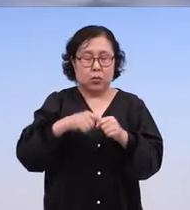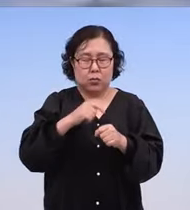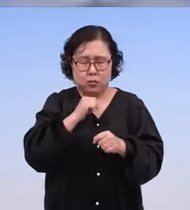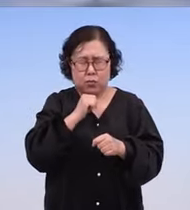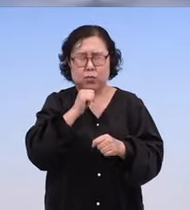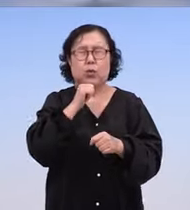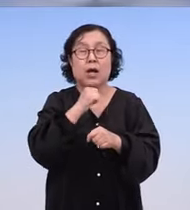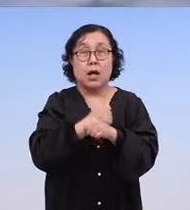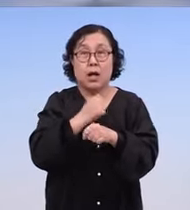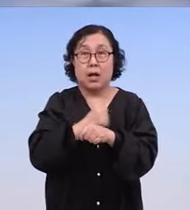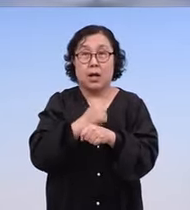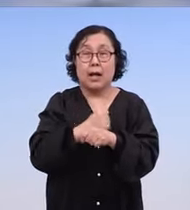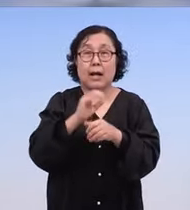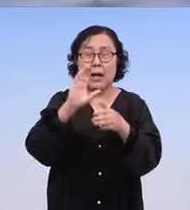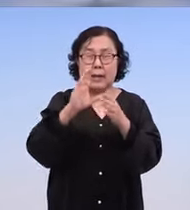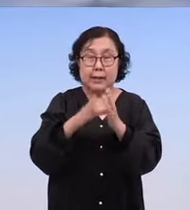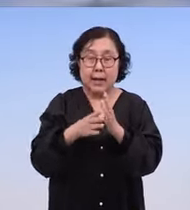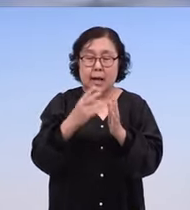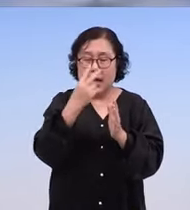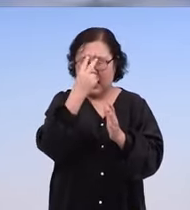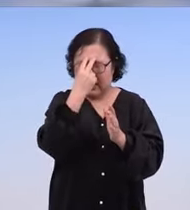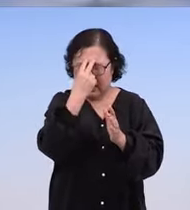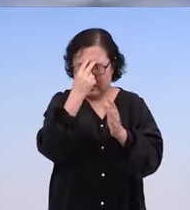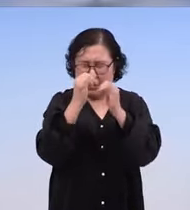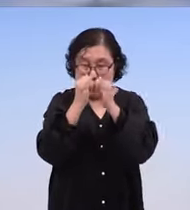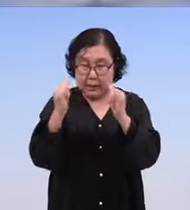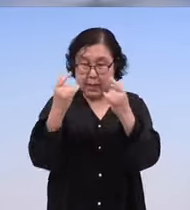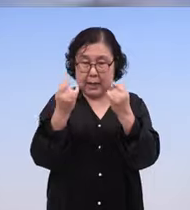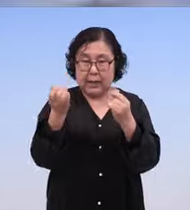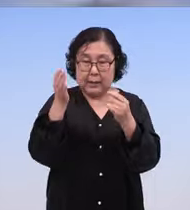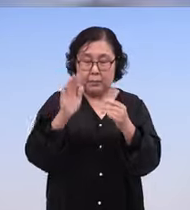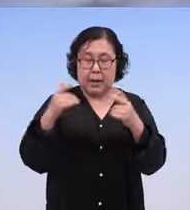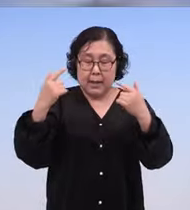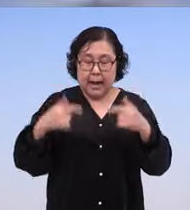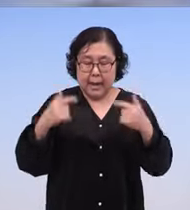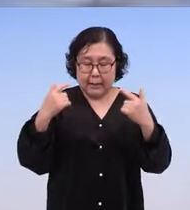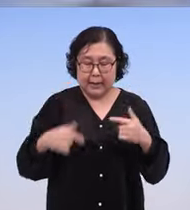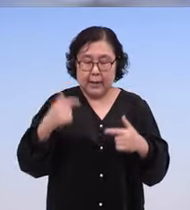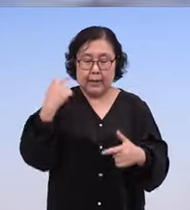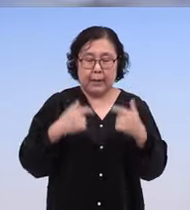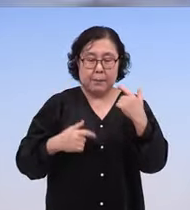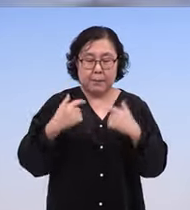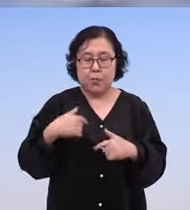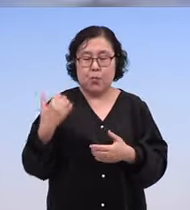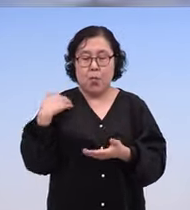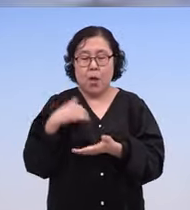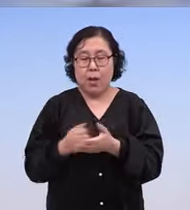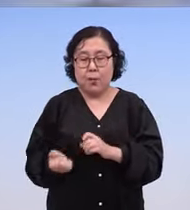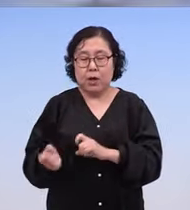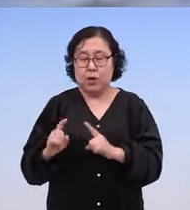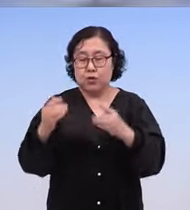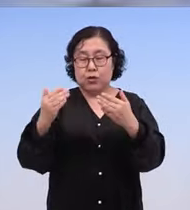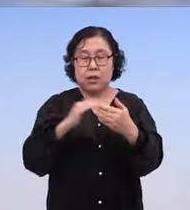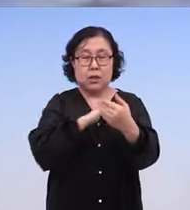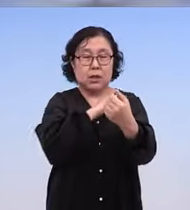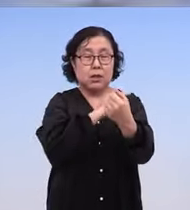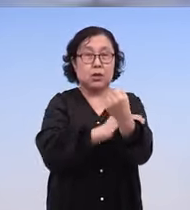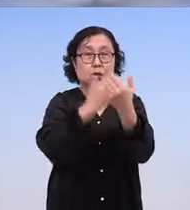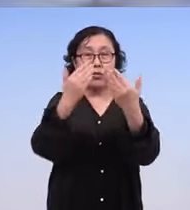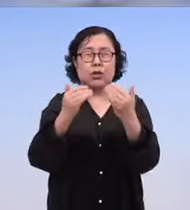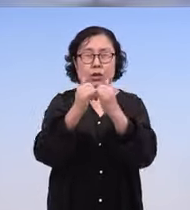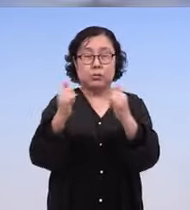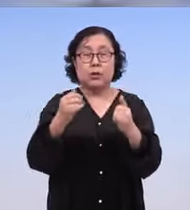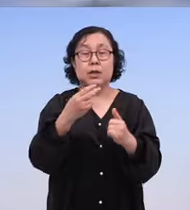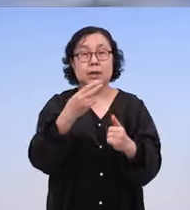초라하고 그 과정에서 근심하는 자 같으나 항상 기쁨을 회복해 주시는 내게 능력 주시는 분이 계시다는